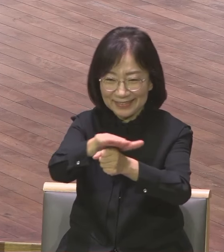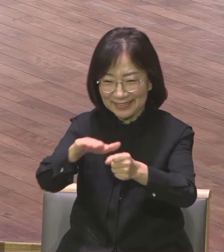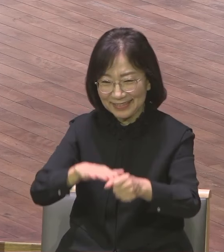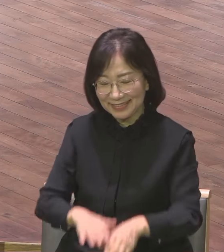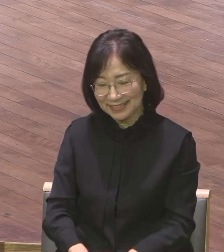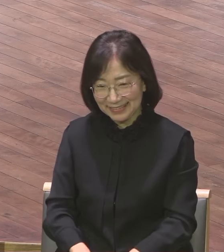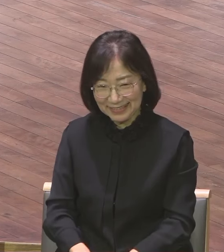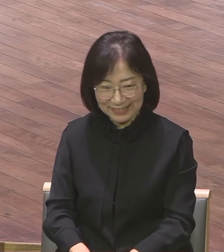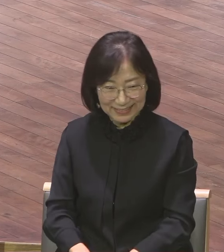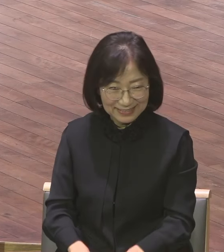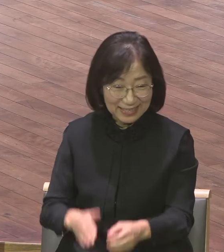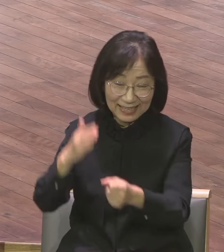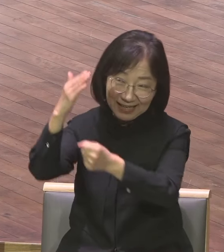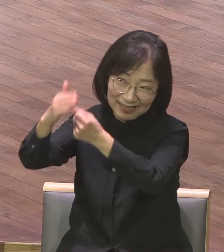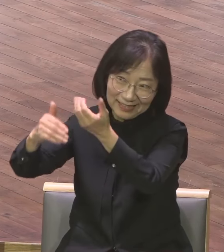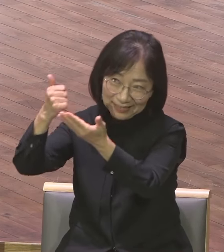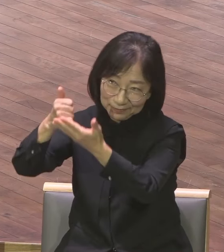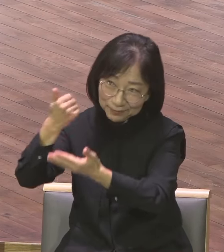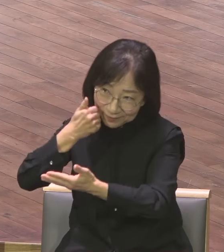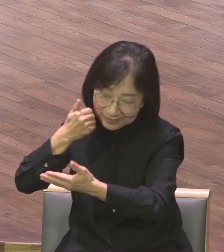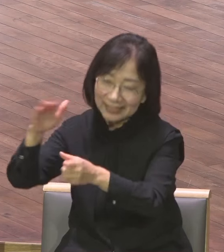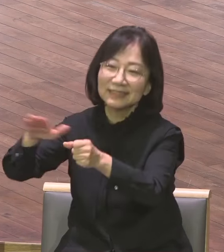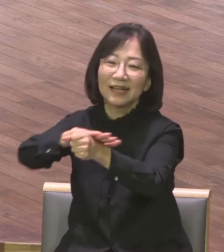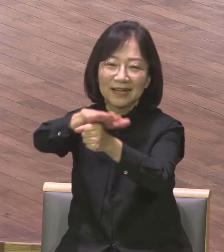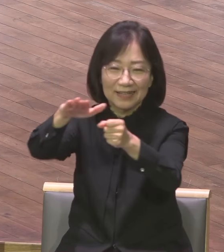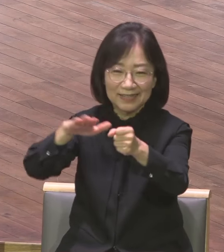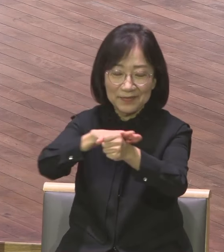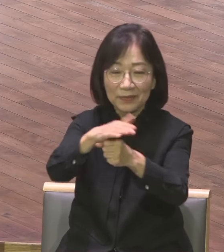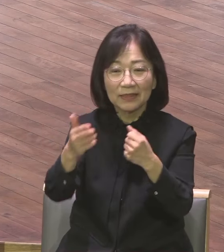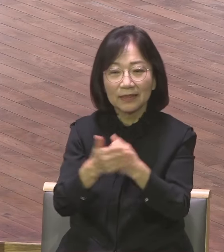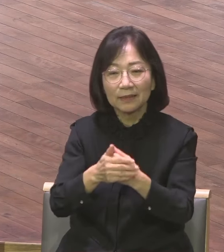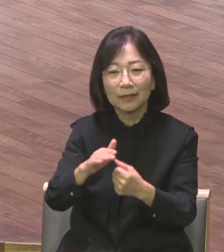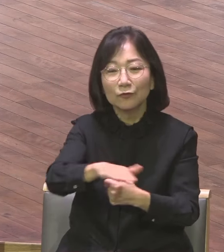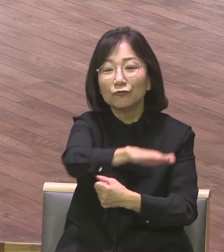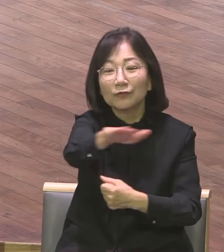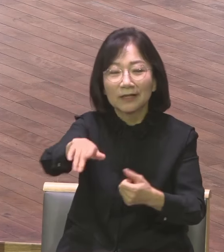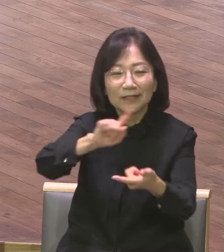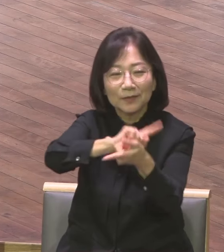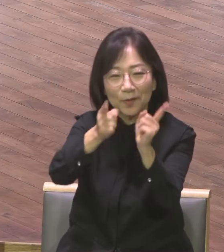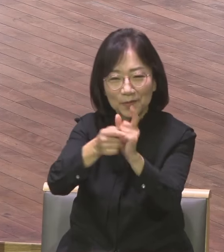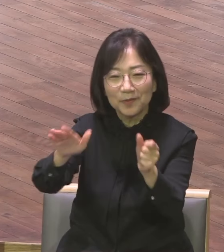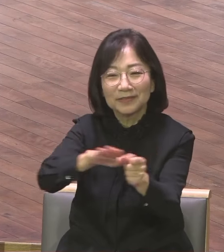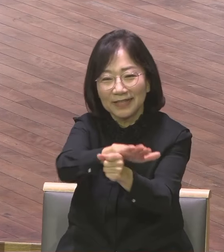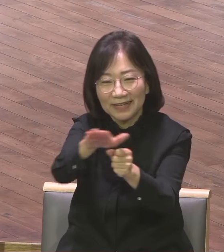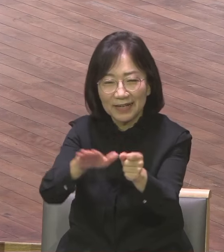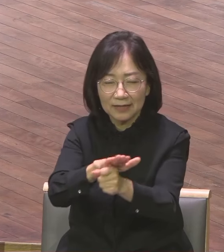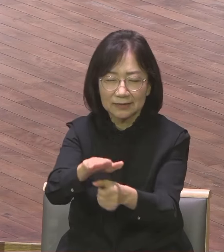하나님은 사랑이시라. 그래서 우리가 서로 사랑하는 것이 마땅하다.